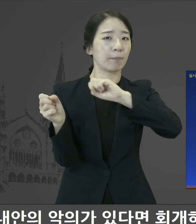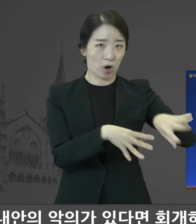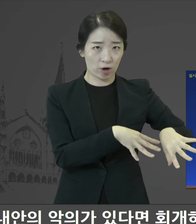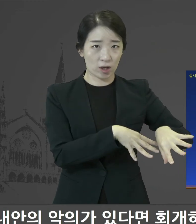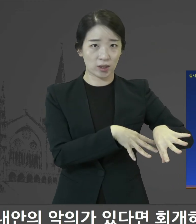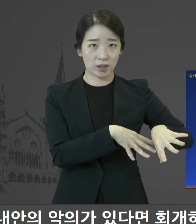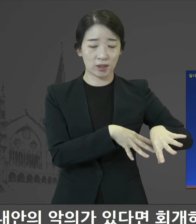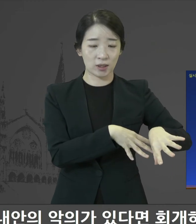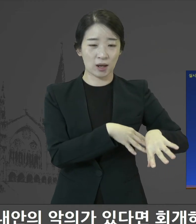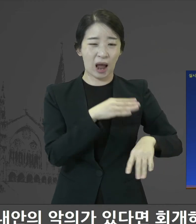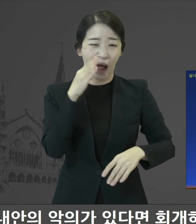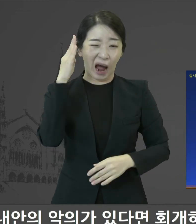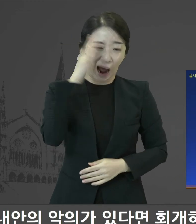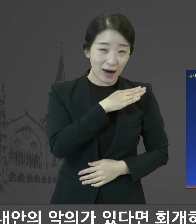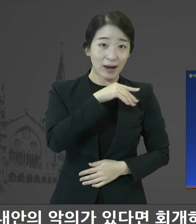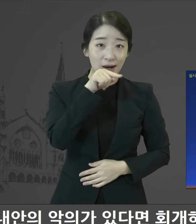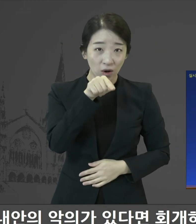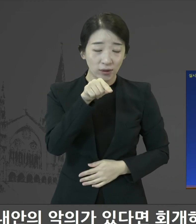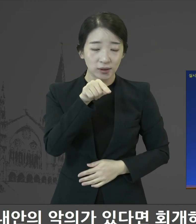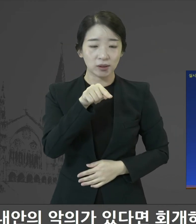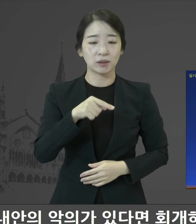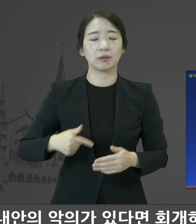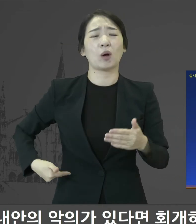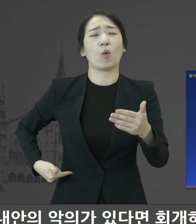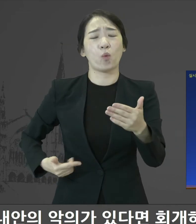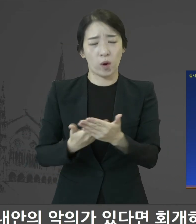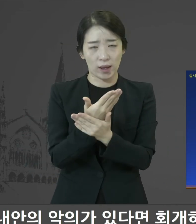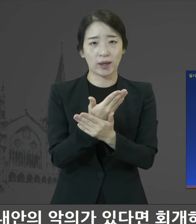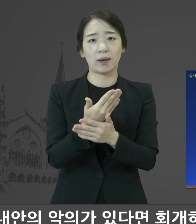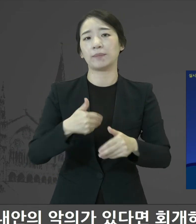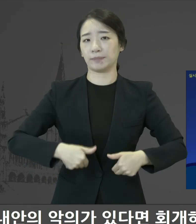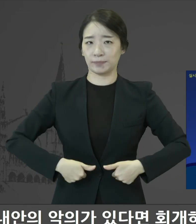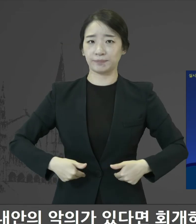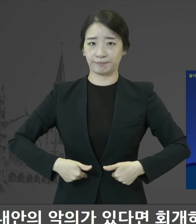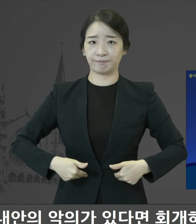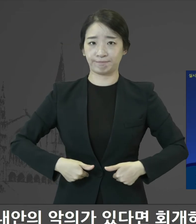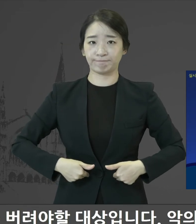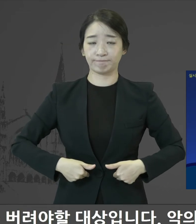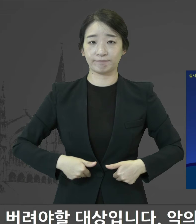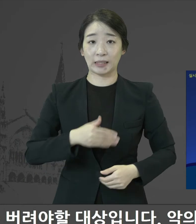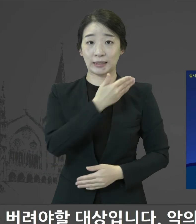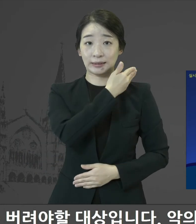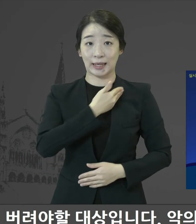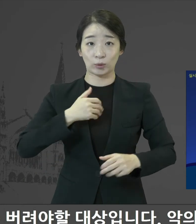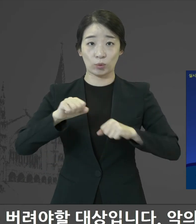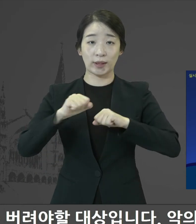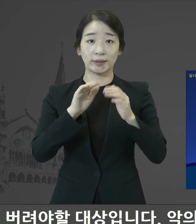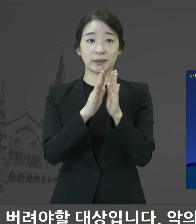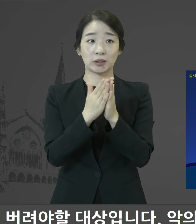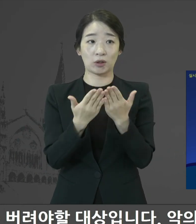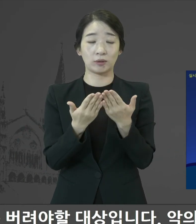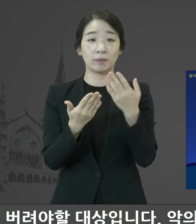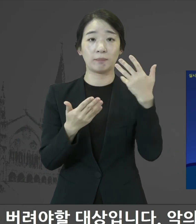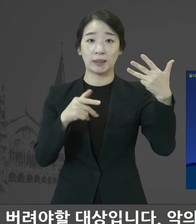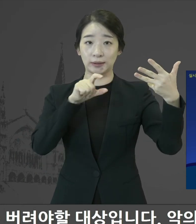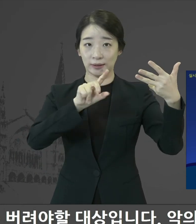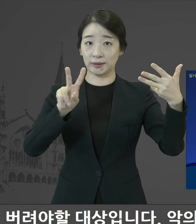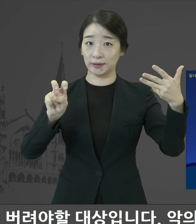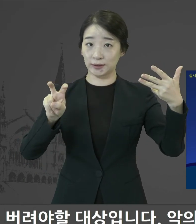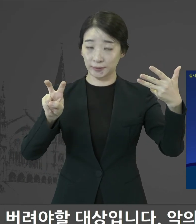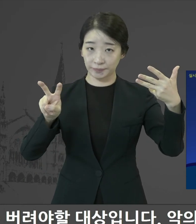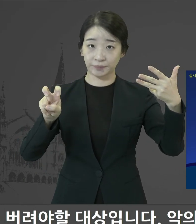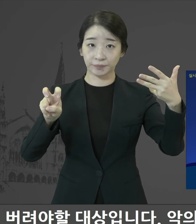겁니다. 사도행전 8장 22절 확인합니다. 사도행전 8장 22절 읽어볼까요?